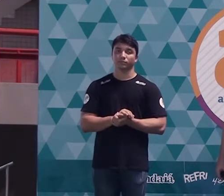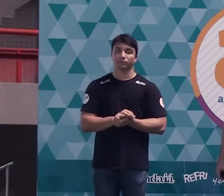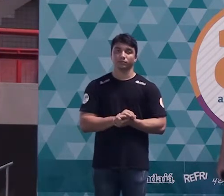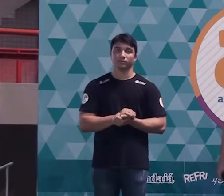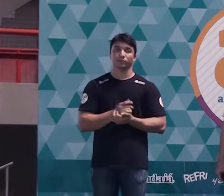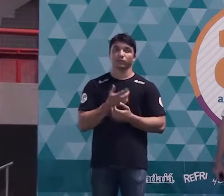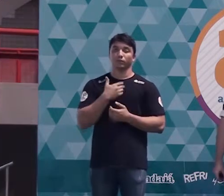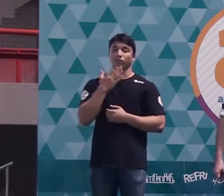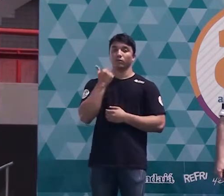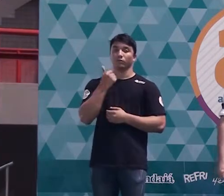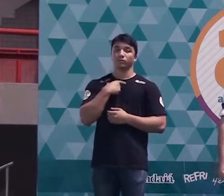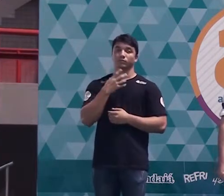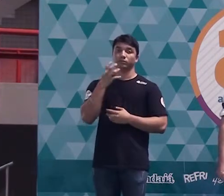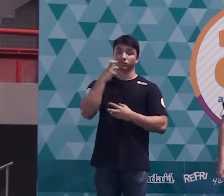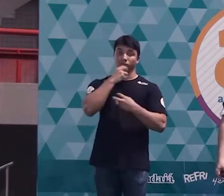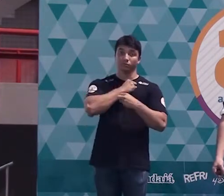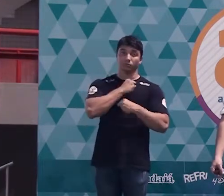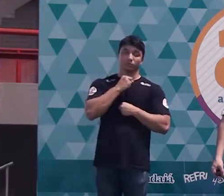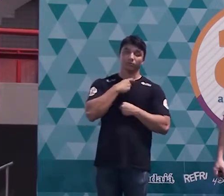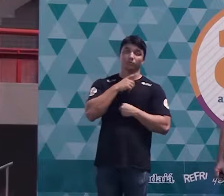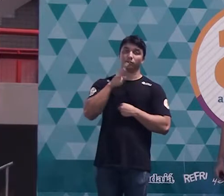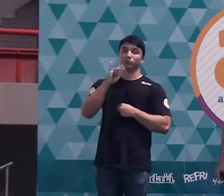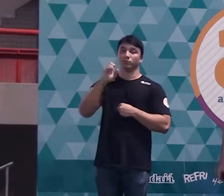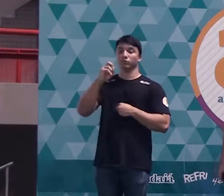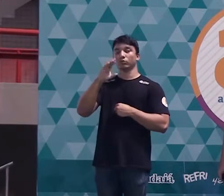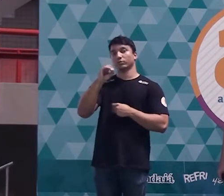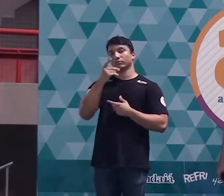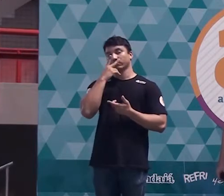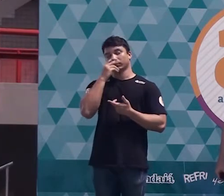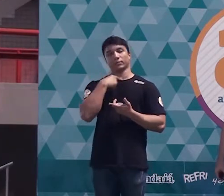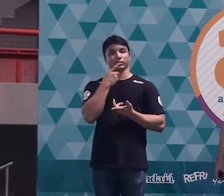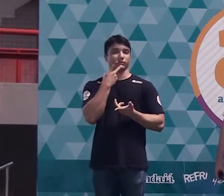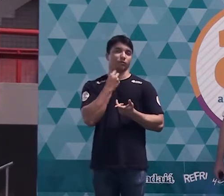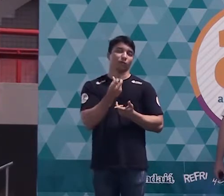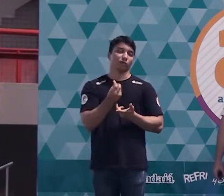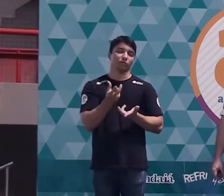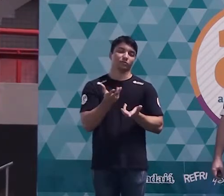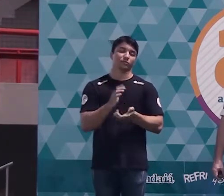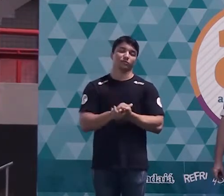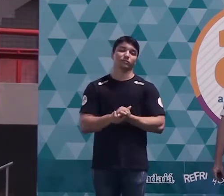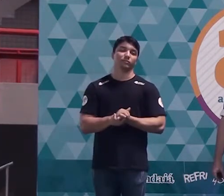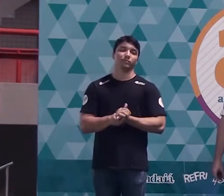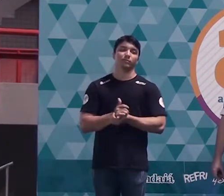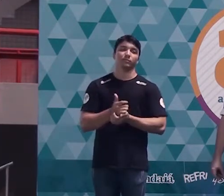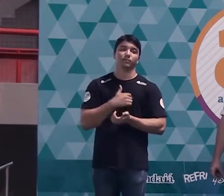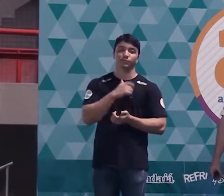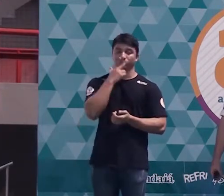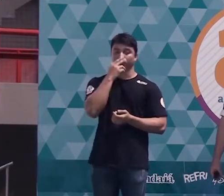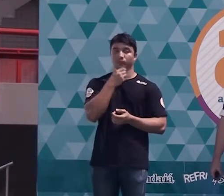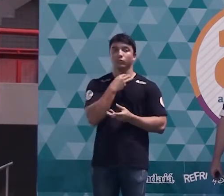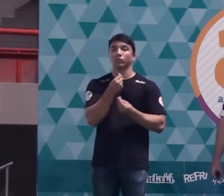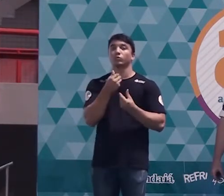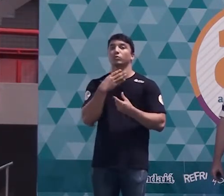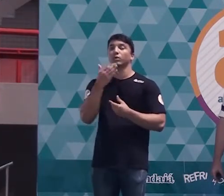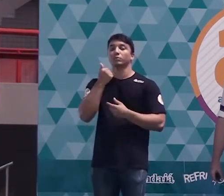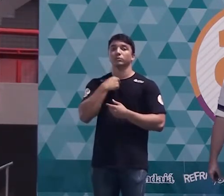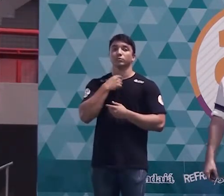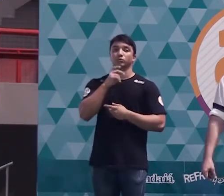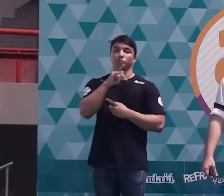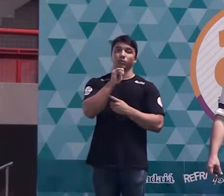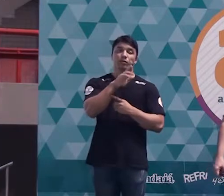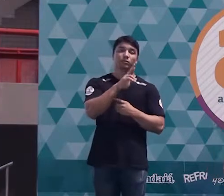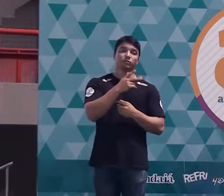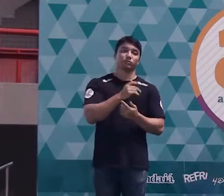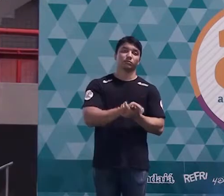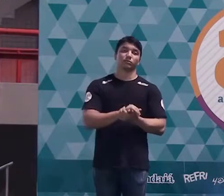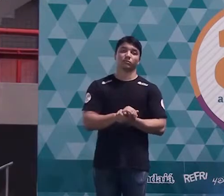Você não vai comer, vai ser comida, e por um biscoito é covardia, né? O outro com um sorvete, dá um pouquinho para mim chupar, o cara diz